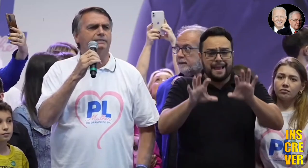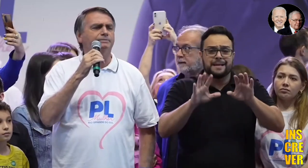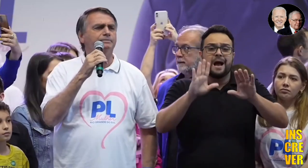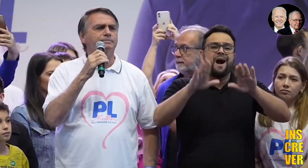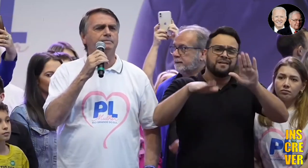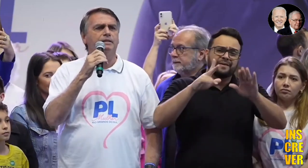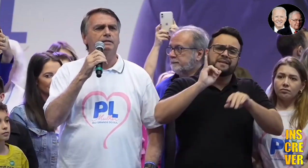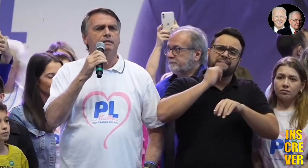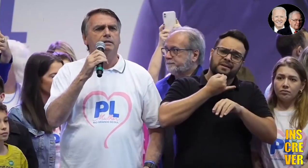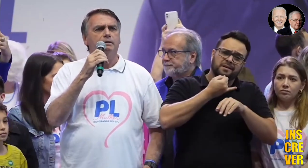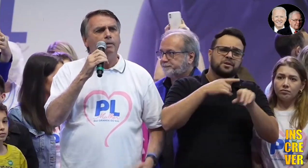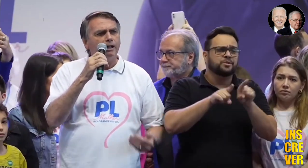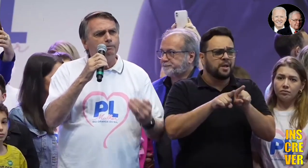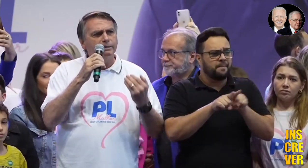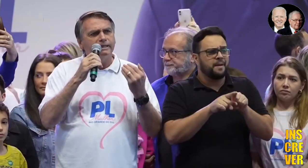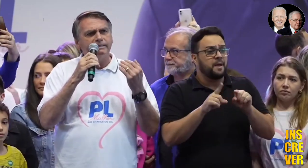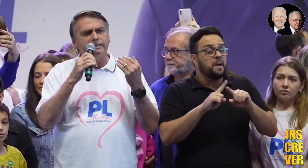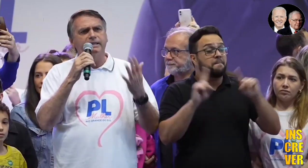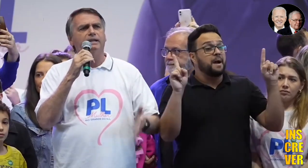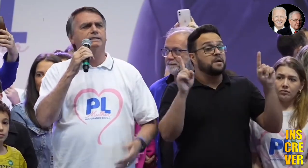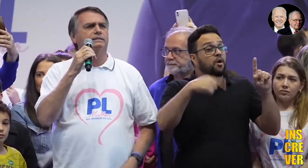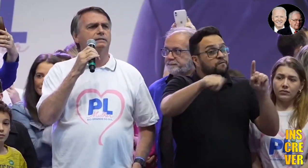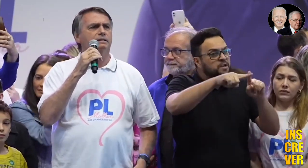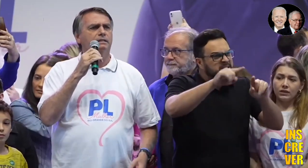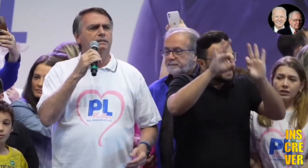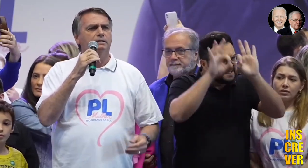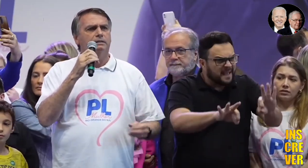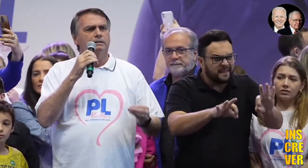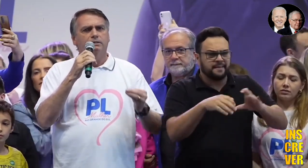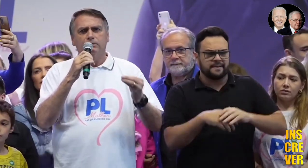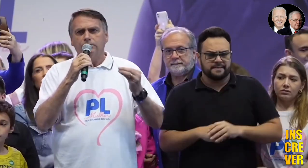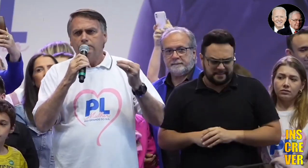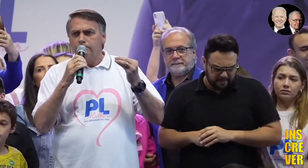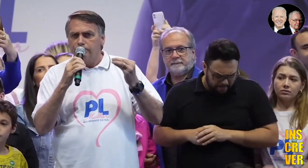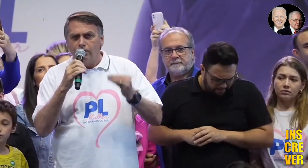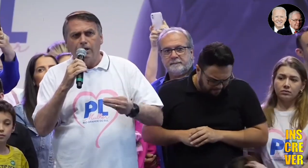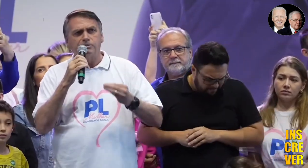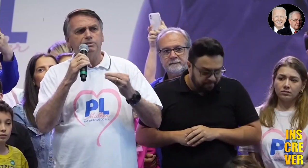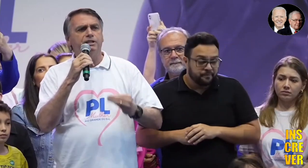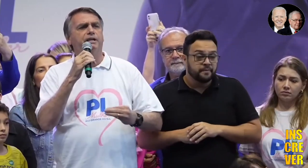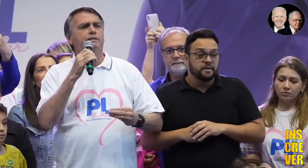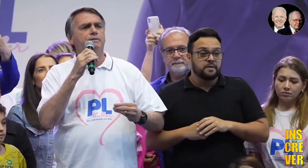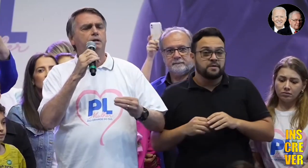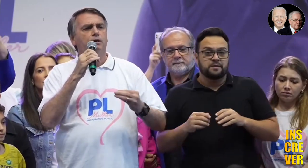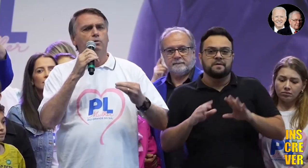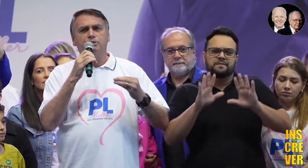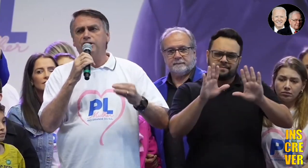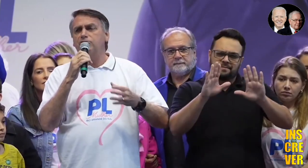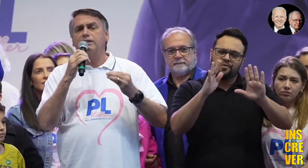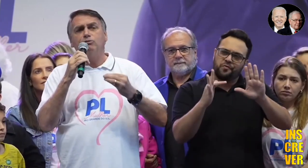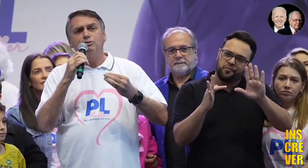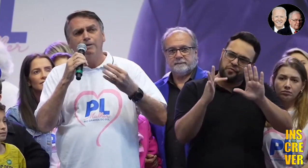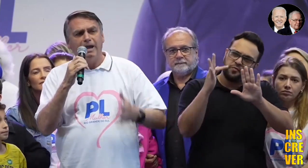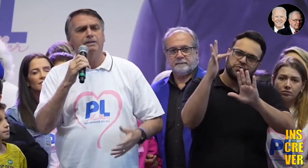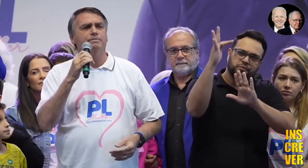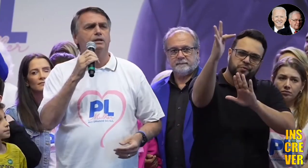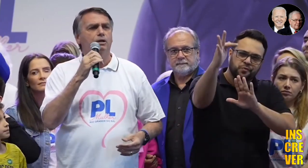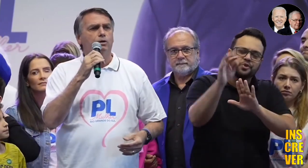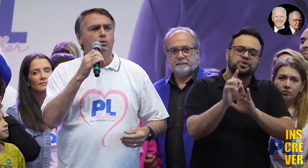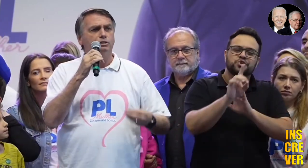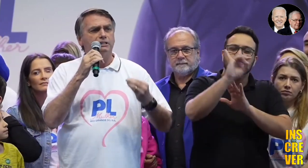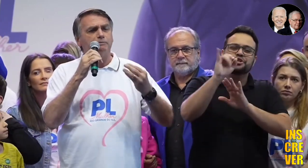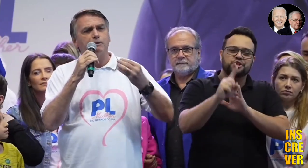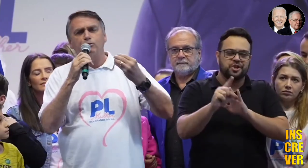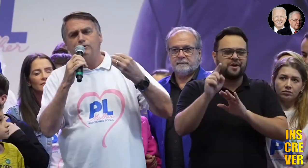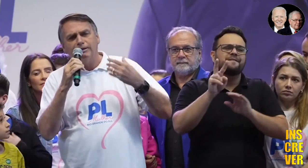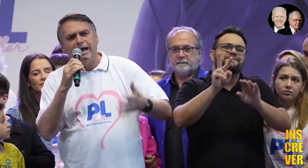tristeza. Mas pode ter certeza. O nosso dia, o dia do cidadão de bem,